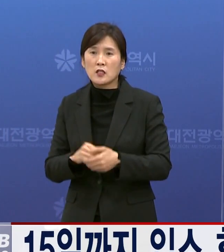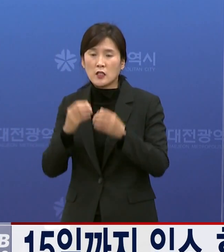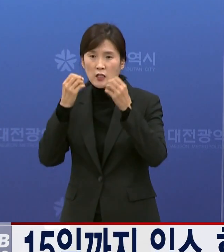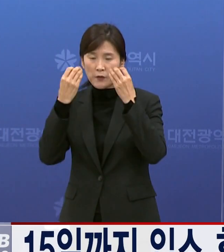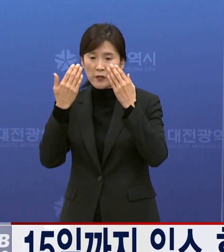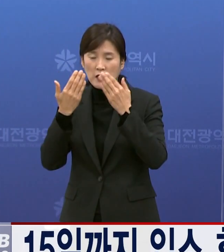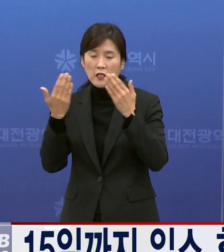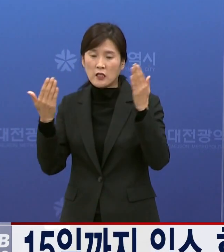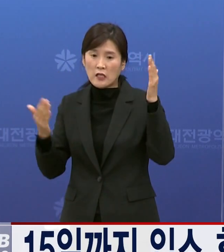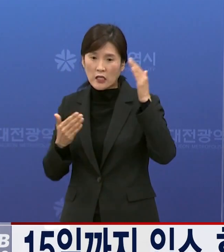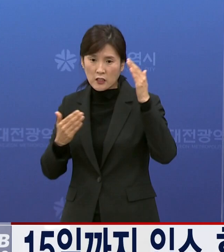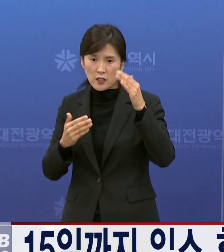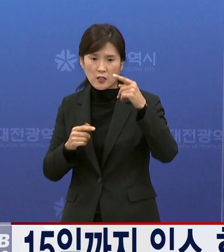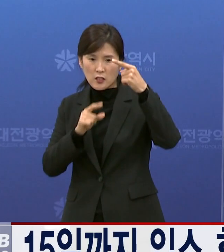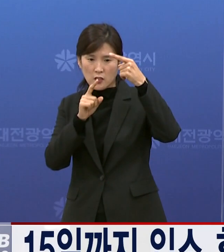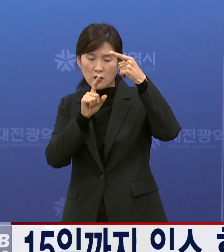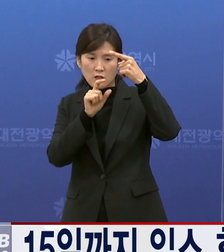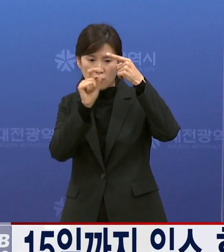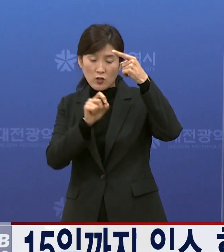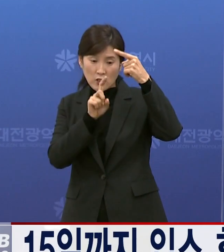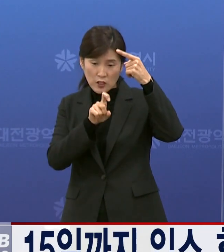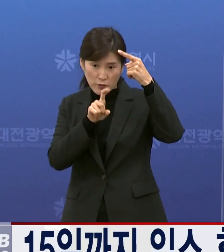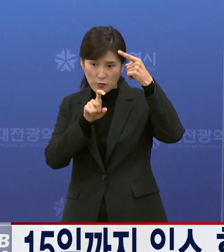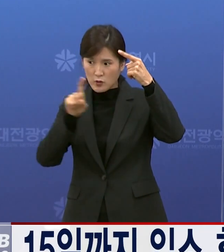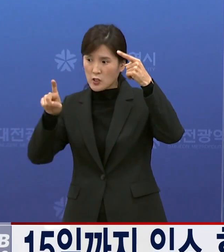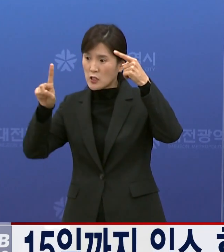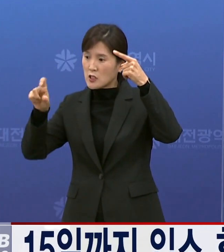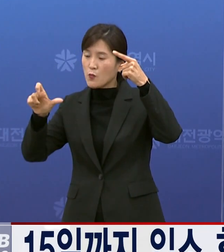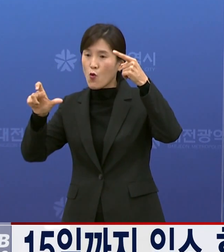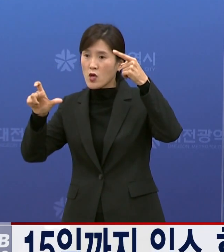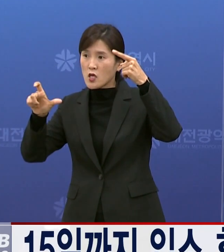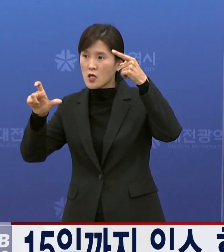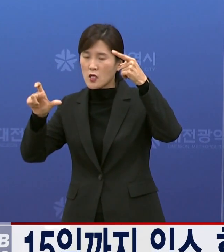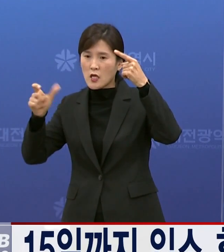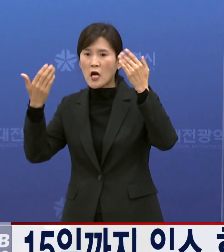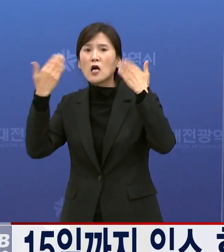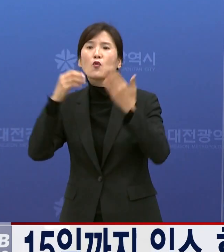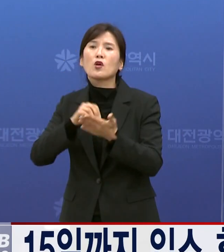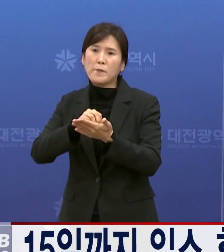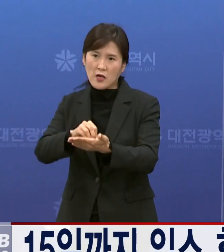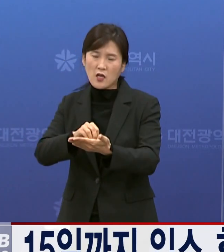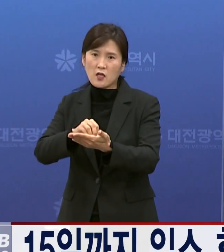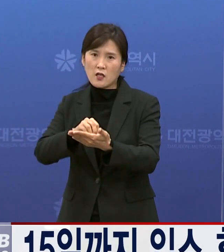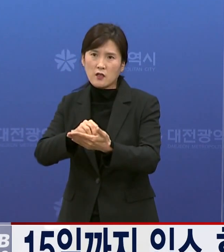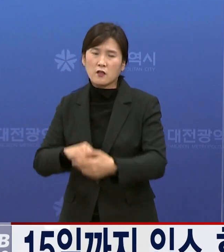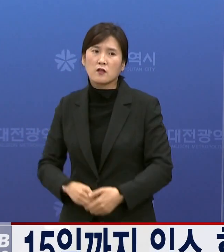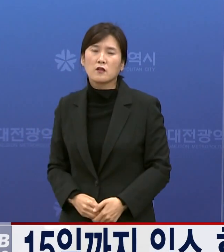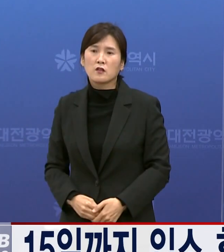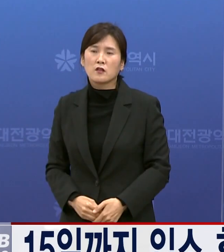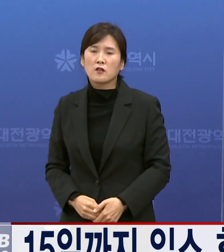신입생들은 1월 11일부터 15일까지 입소한 것으로 확인되었습니다.